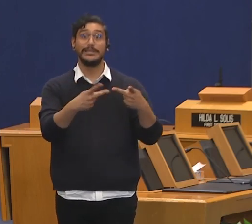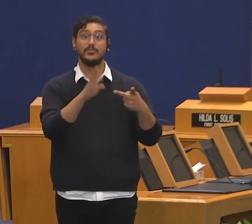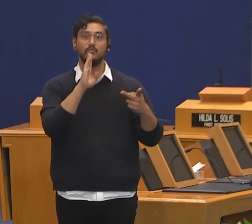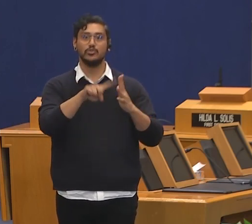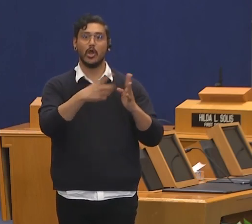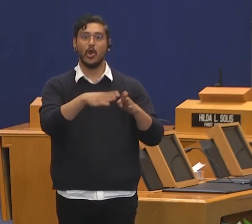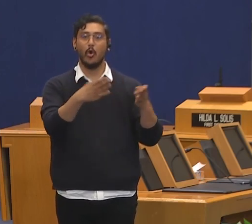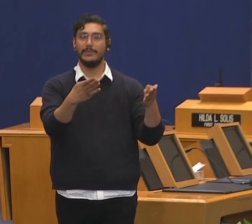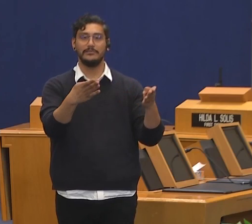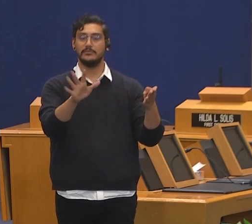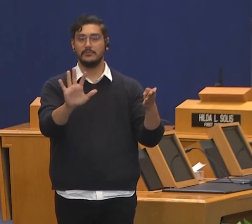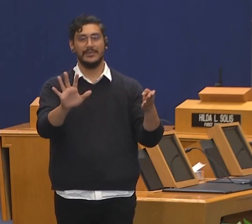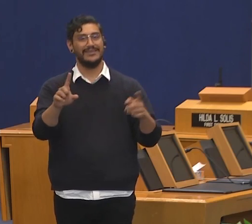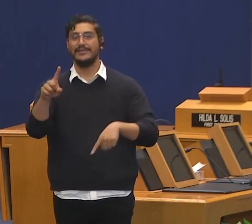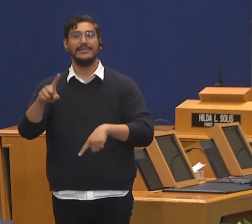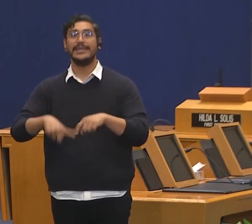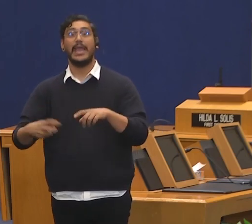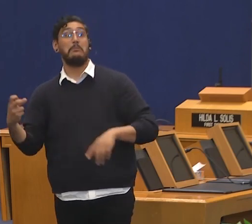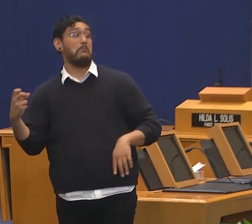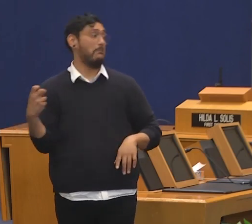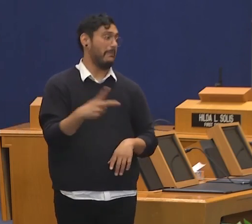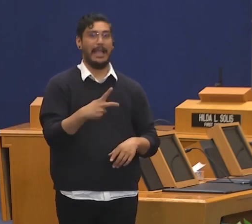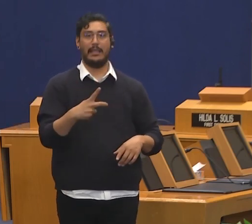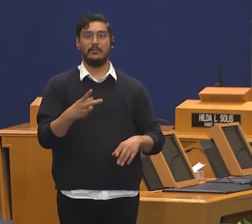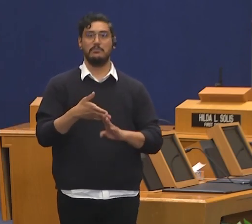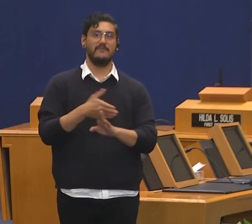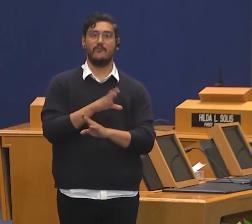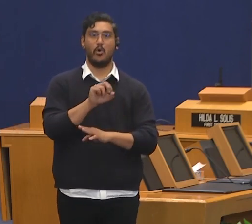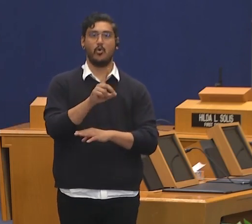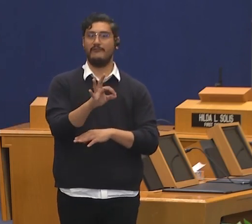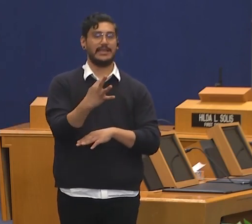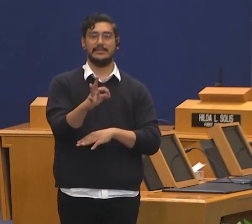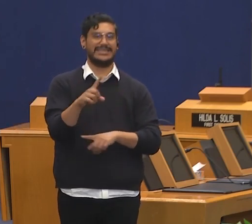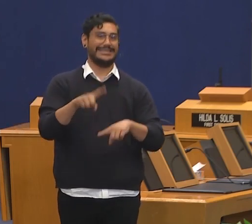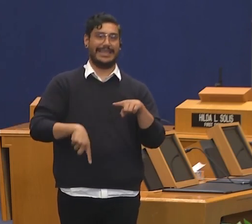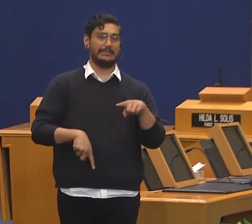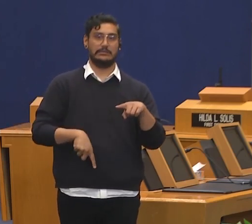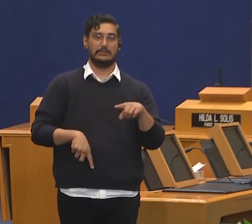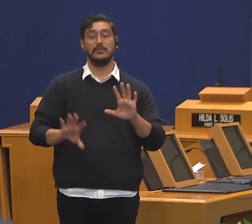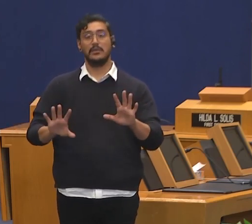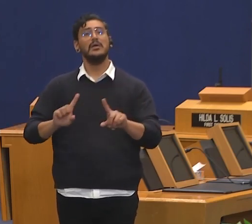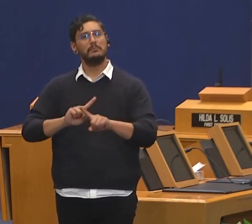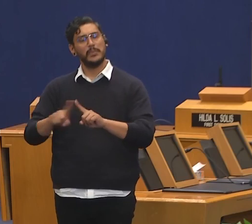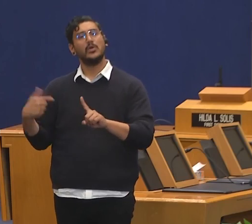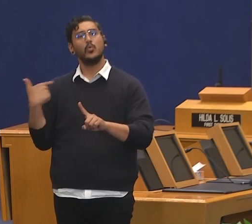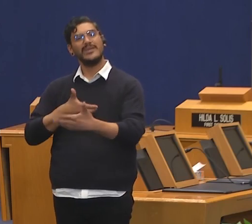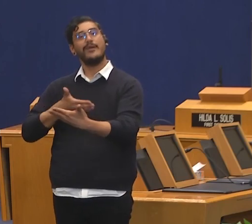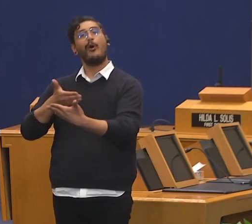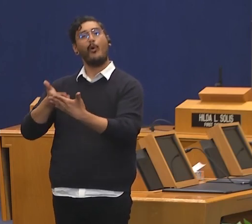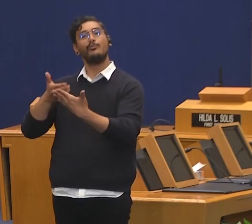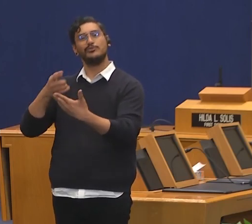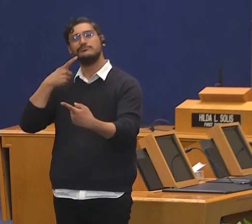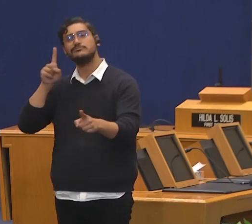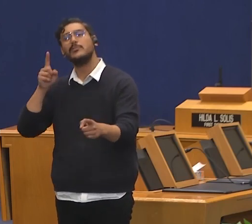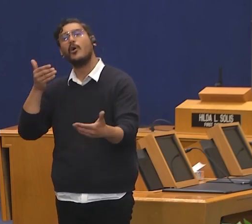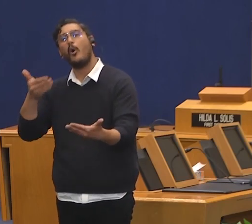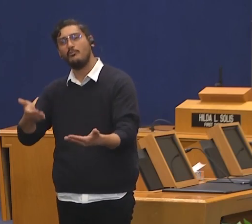volver a ser como éramos antes de COVID-19, pero estamos avanzando para estar del otro lado de esto.